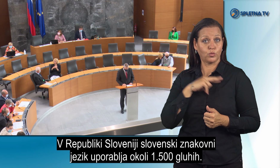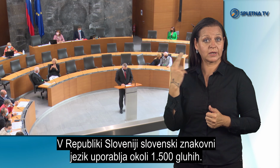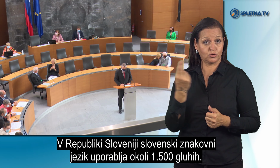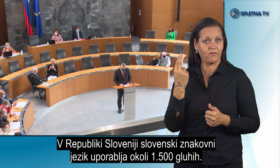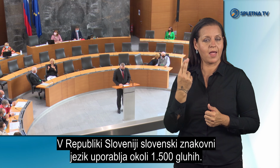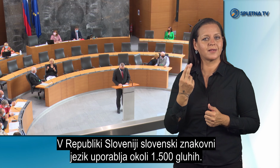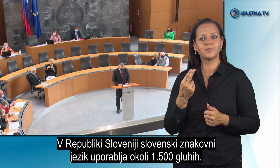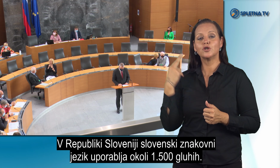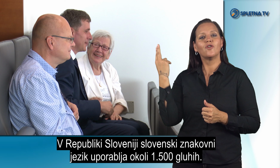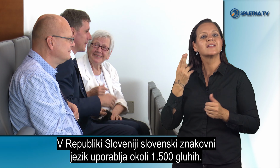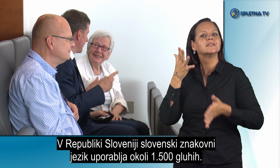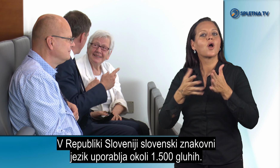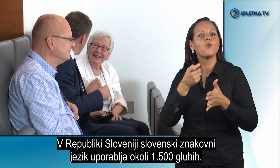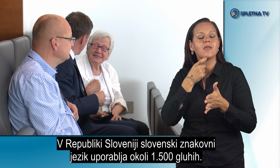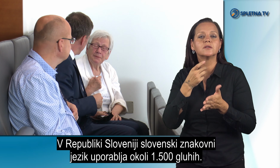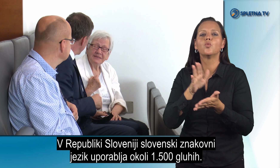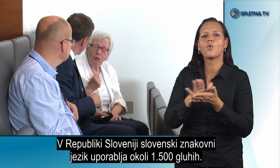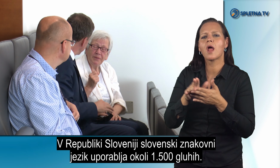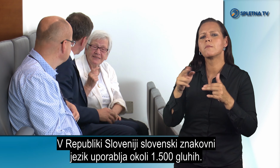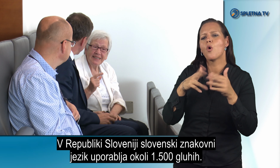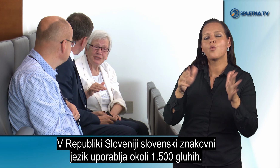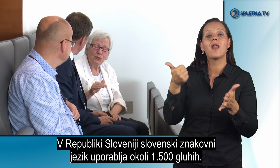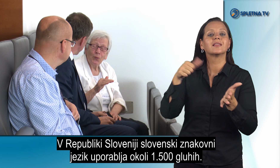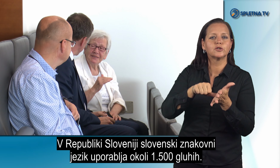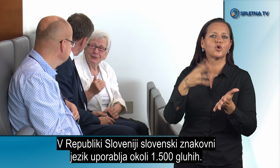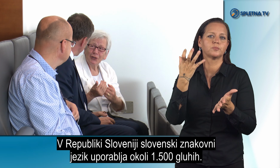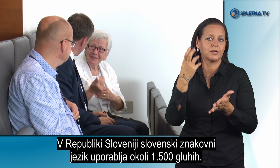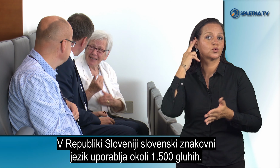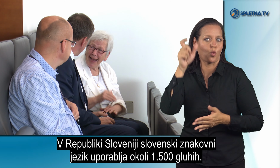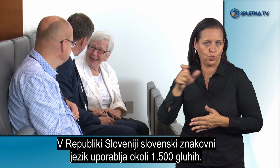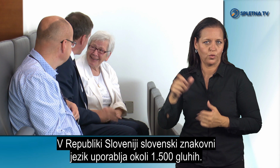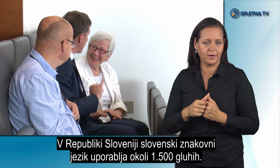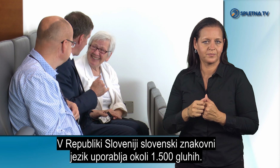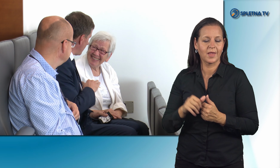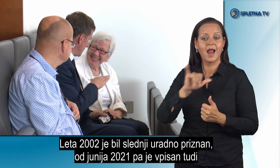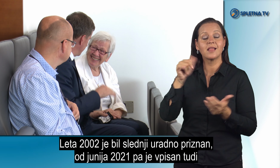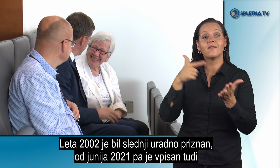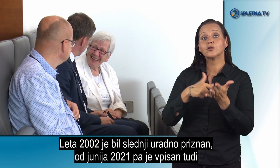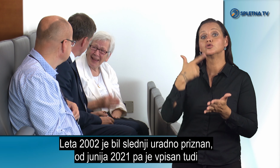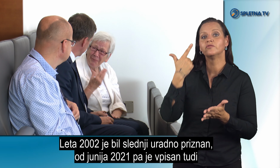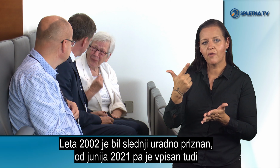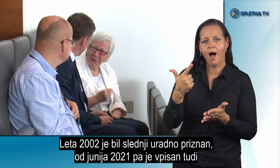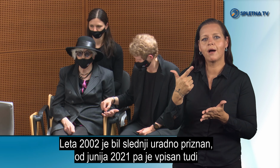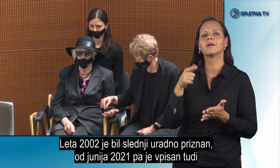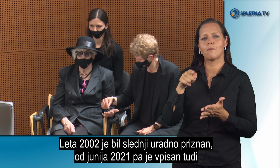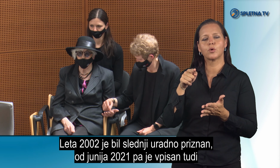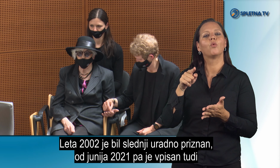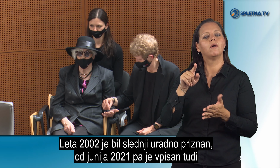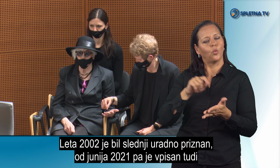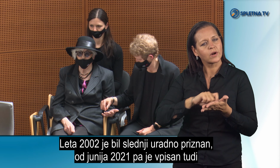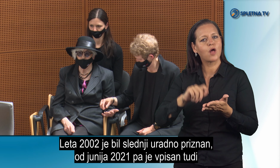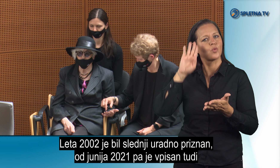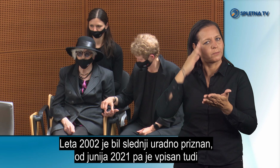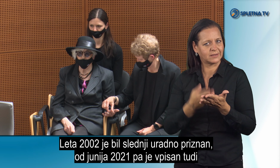V Republiki Sloveniji slovenski znakovni jezik uporablja okoli 1500 gluhih. Leta 2002 je